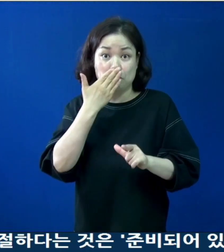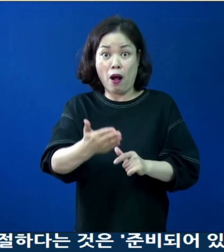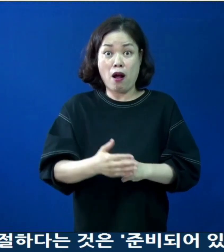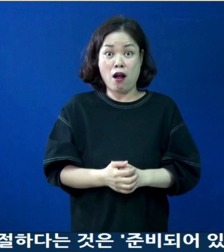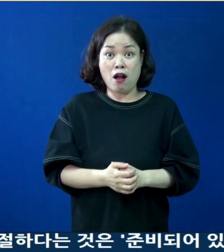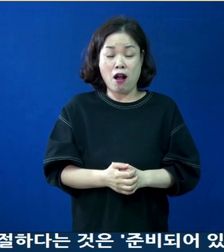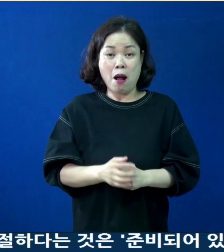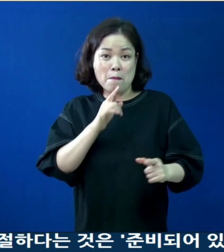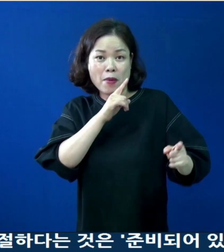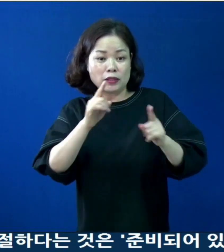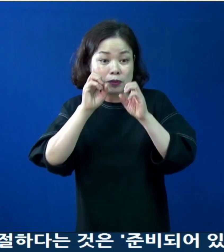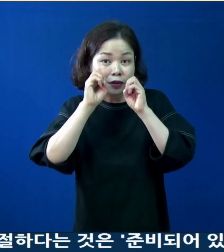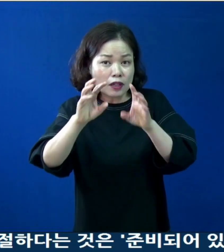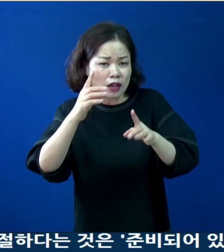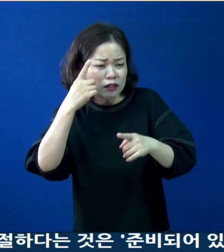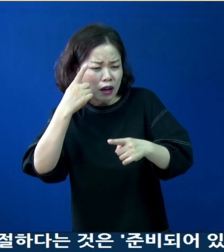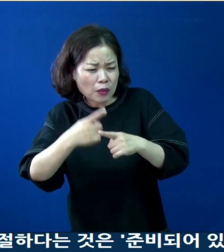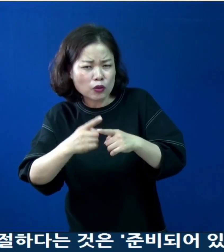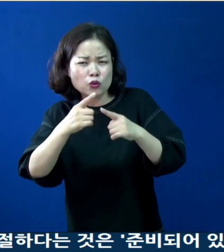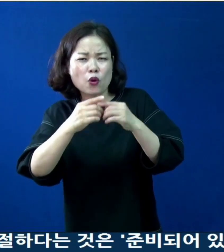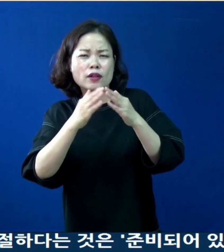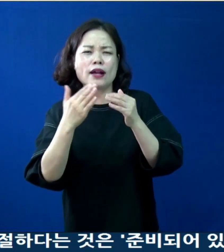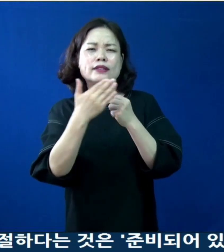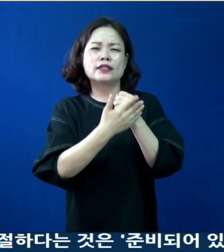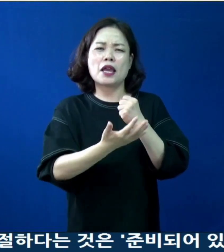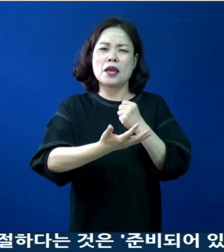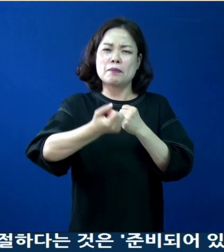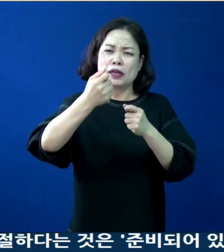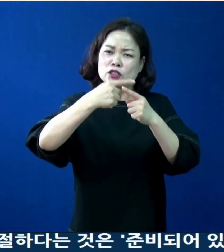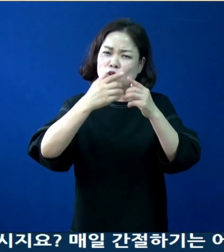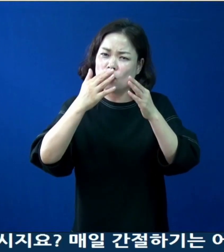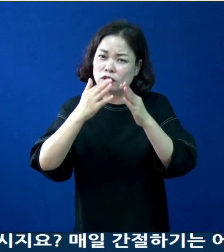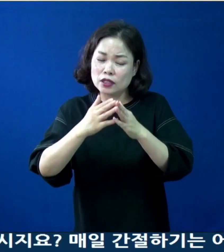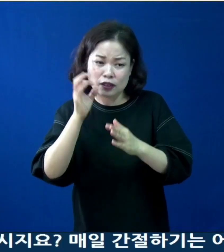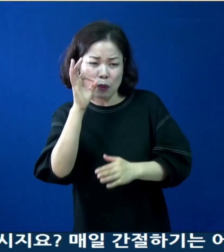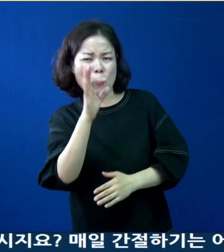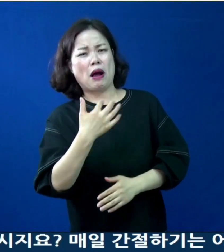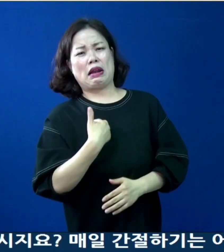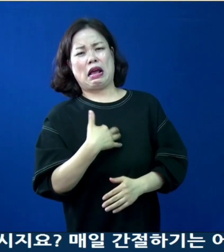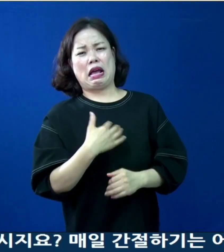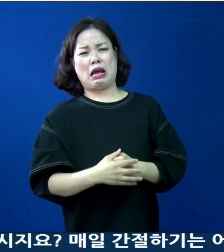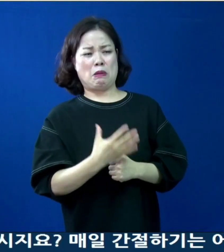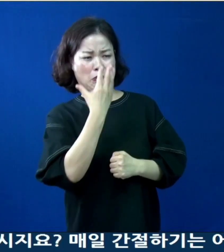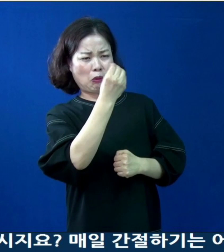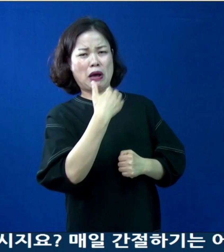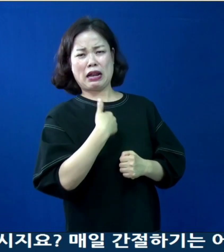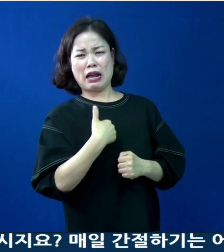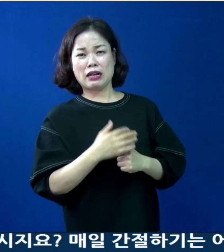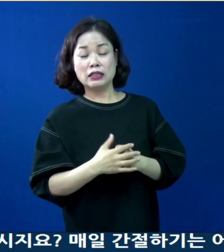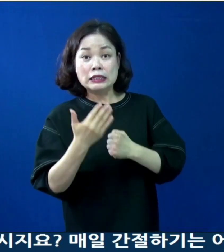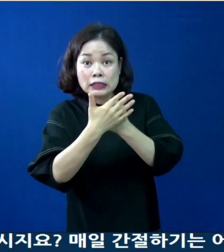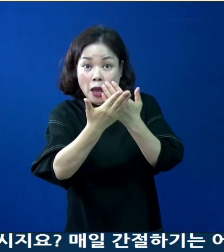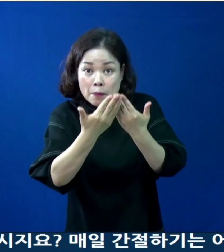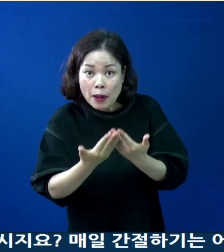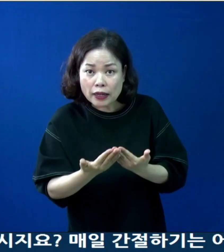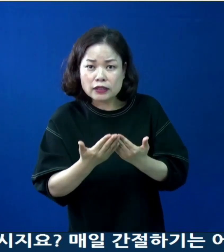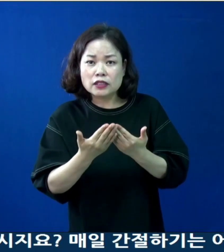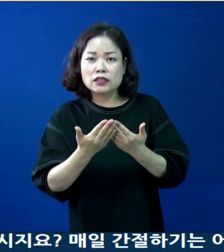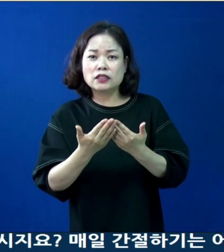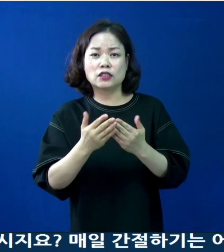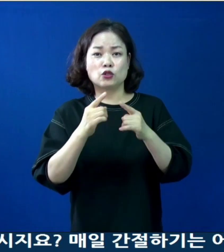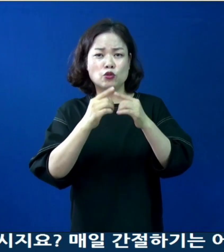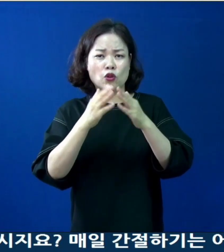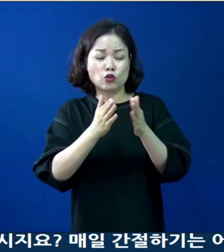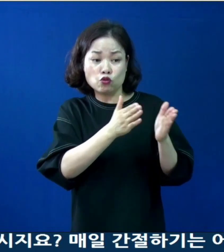그래서요 말씀을 전하다 보면 이 교회가 은혜 받은 교회인지 아닌지 대번에 알아요. 은혜 받은 교회는